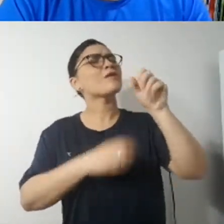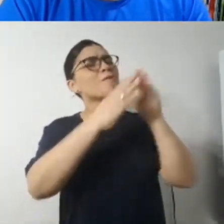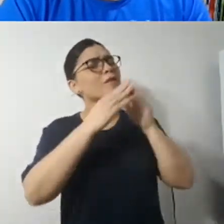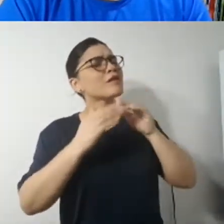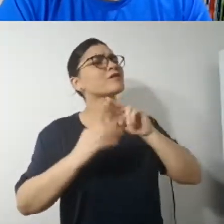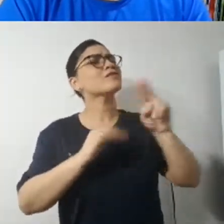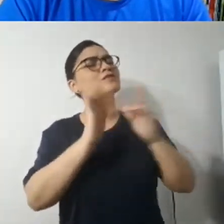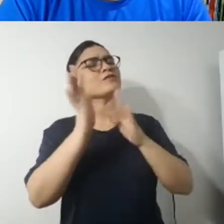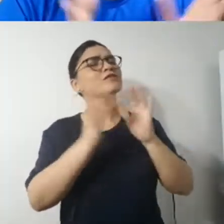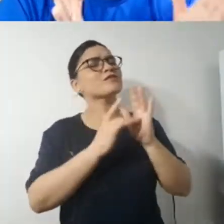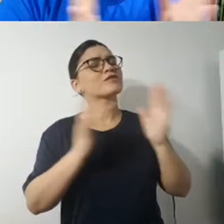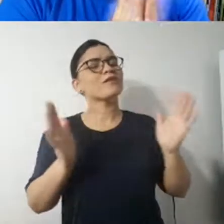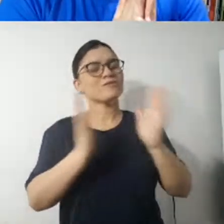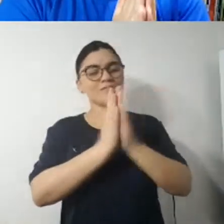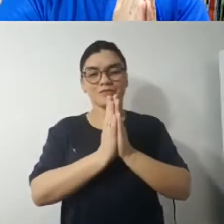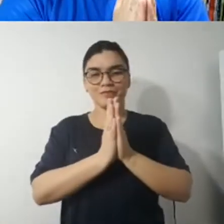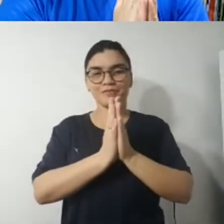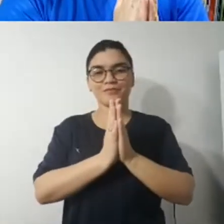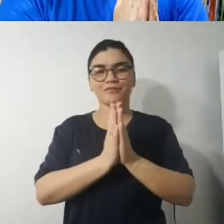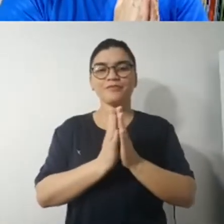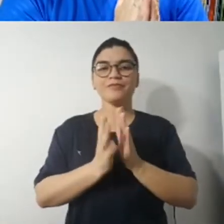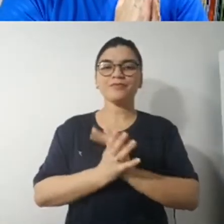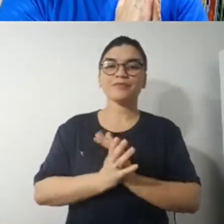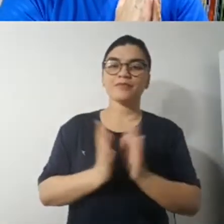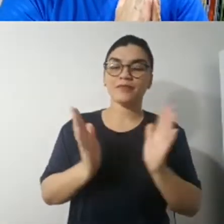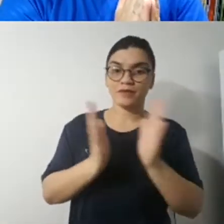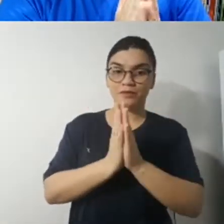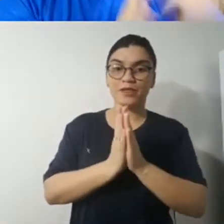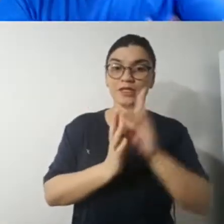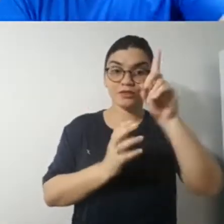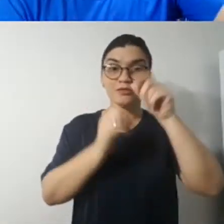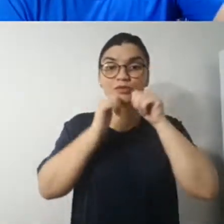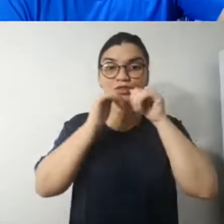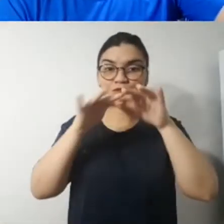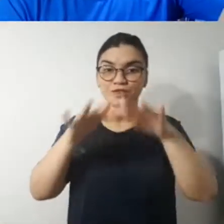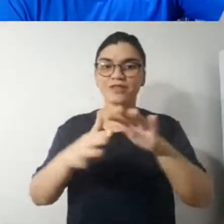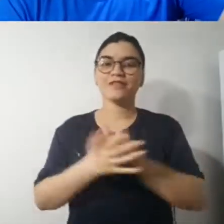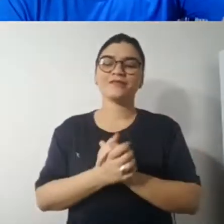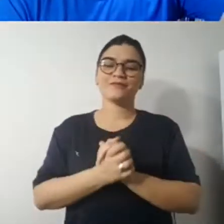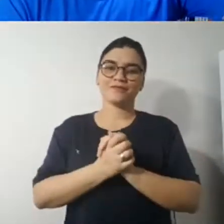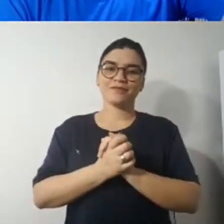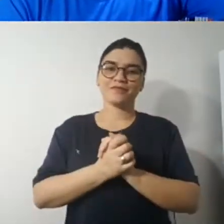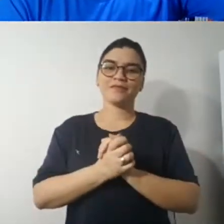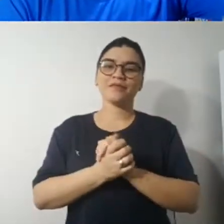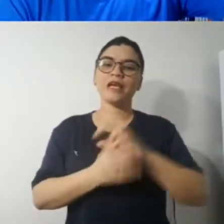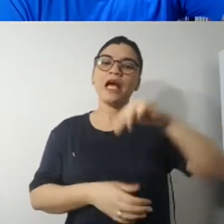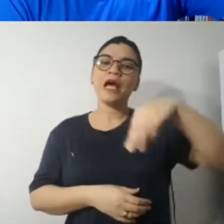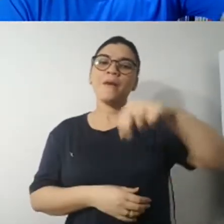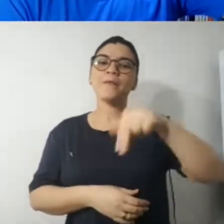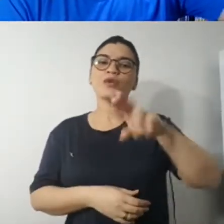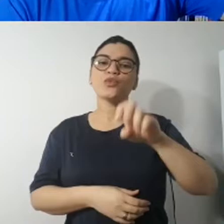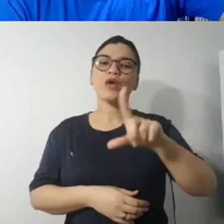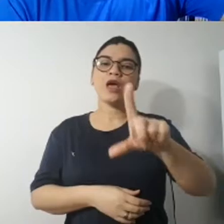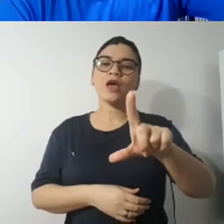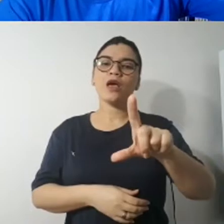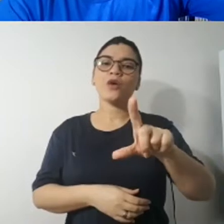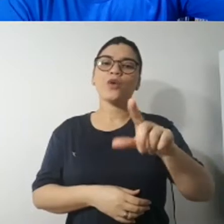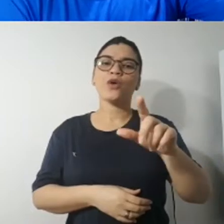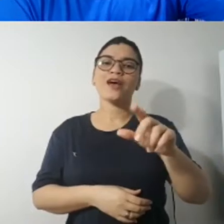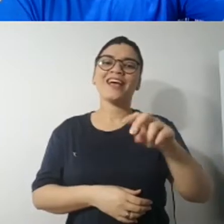Amém. Amém. Deus abençoe. Manuel e Nilda, do interior da Malvina.